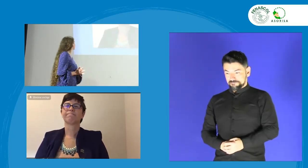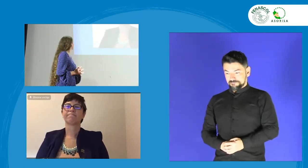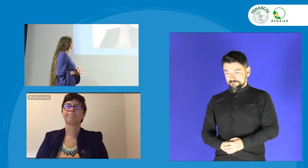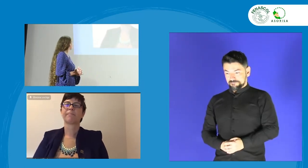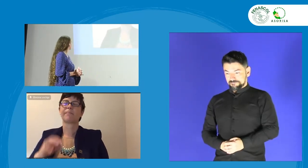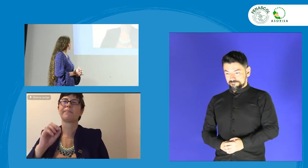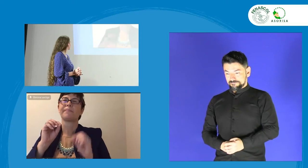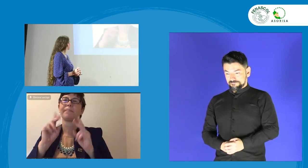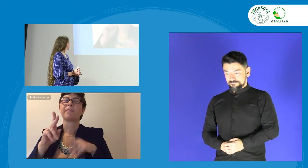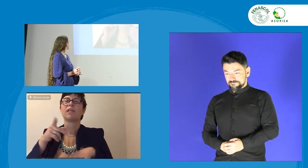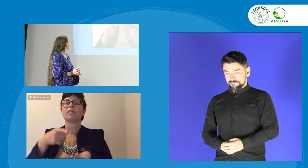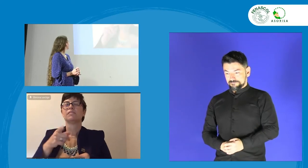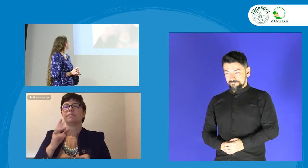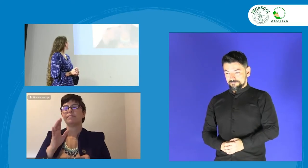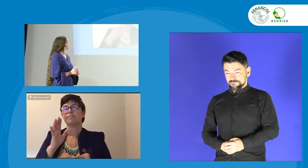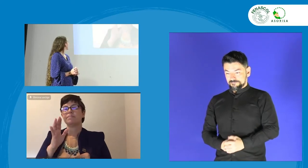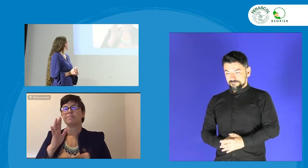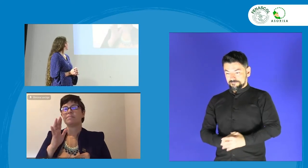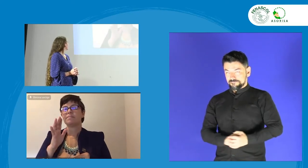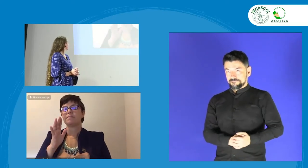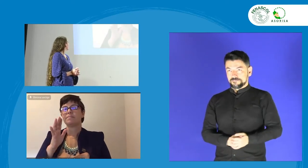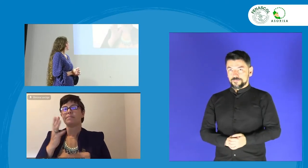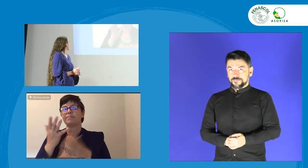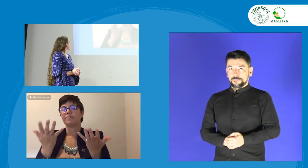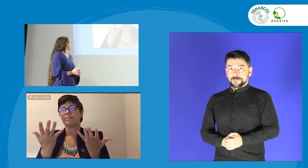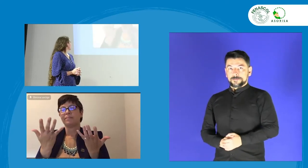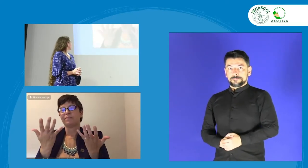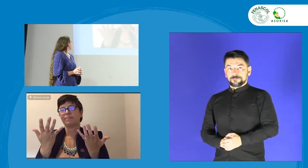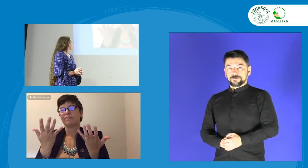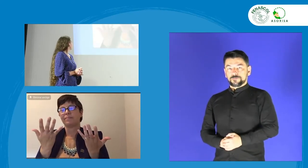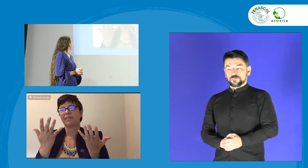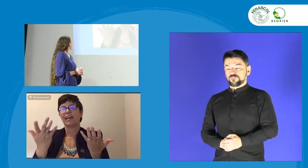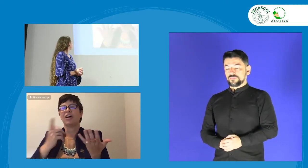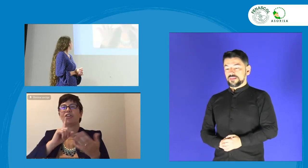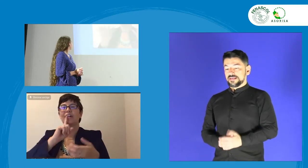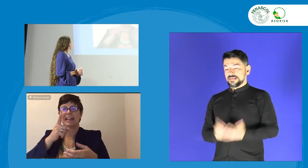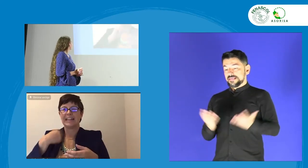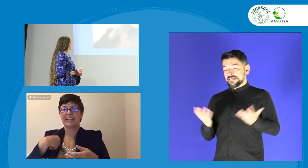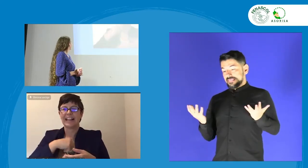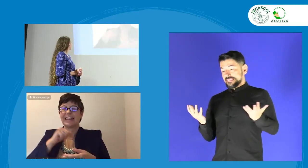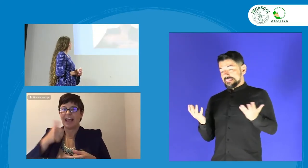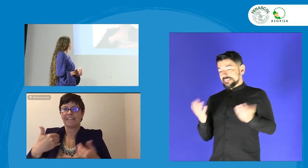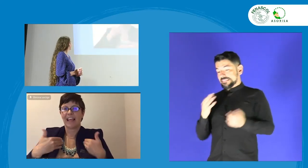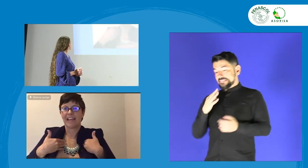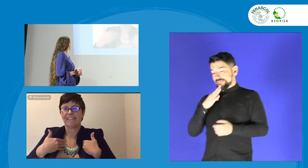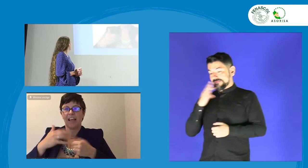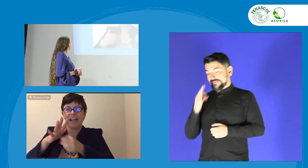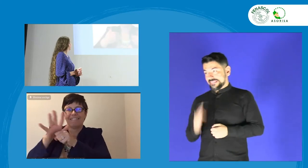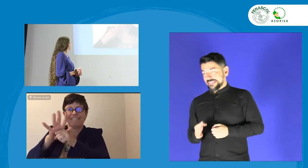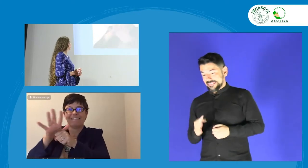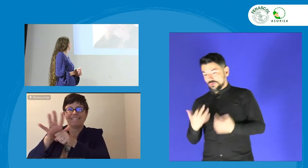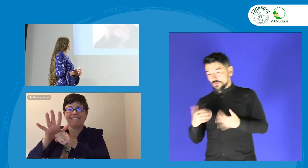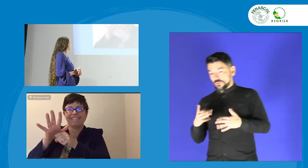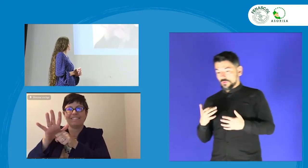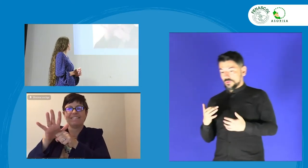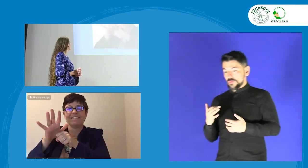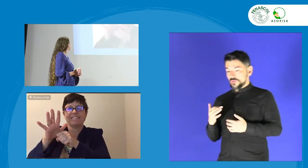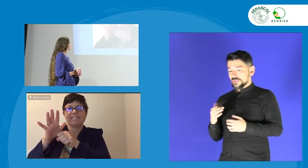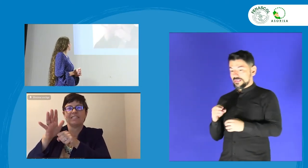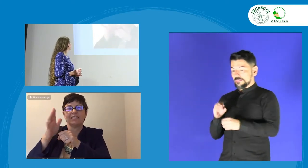pues, de la inclusión como tal para los niños sordos. Entonces, ¿qué pudiera hacerse en ese caso? Bueno, pues bien, la verdad es